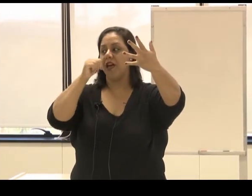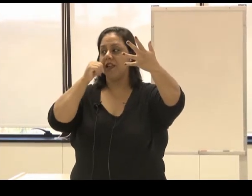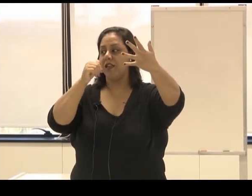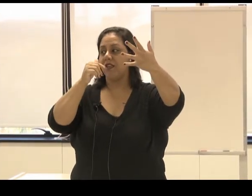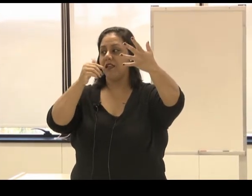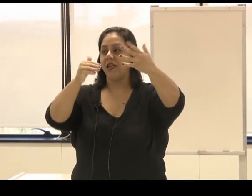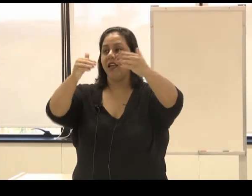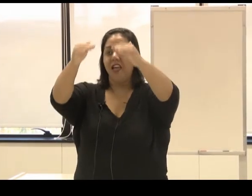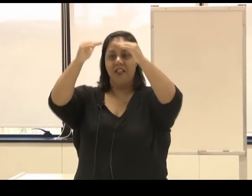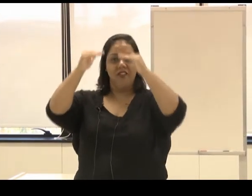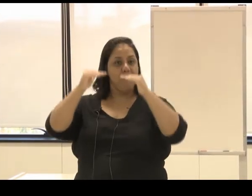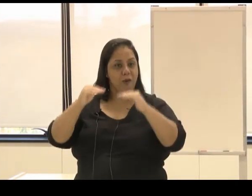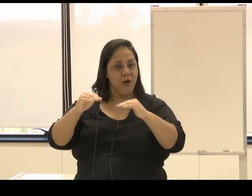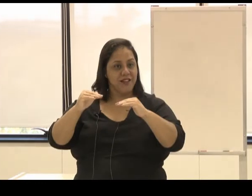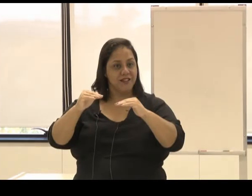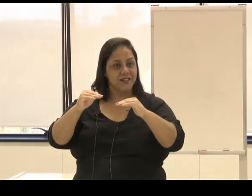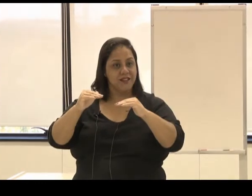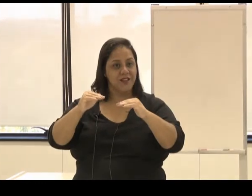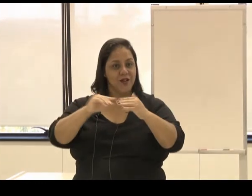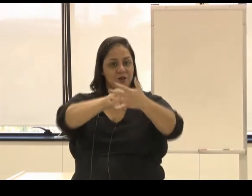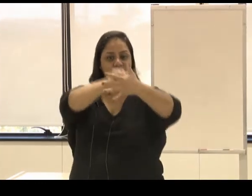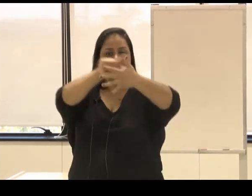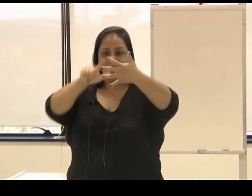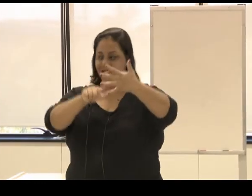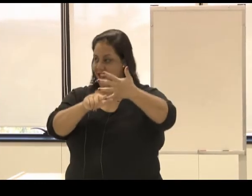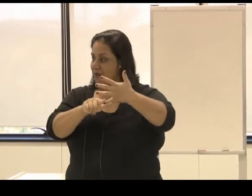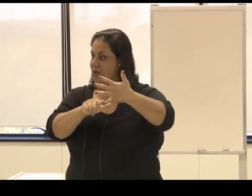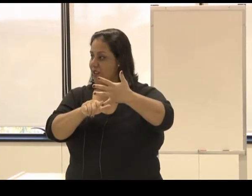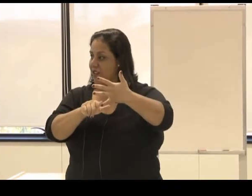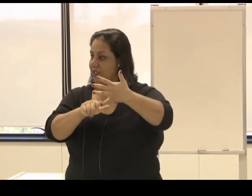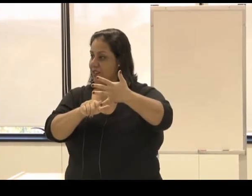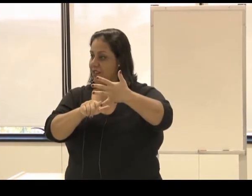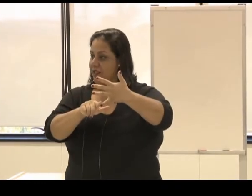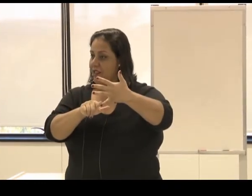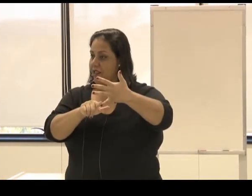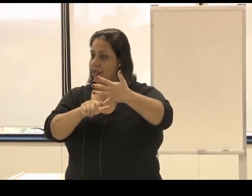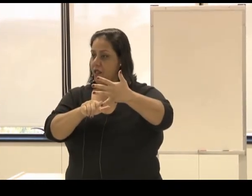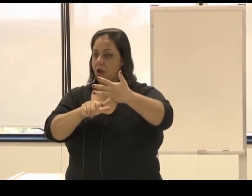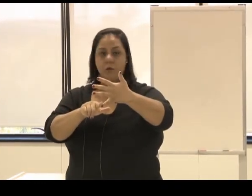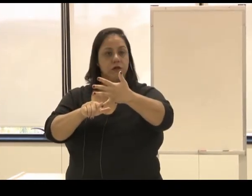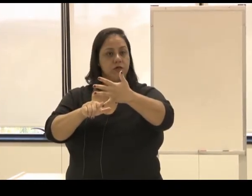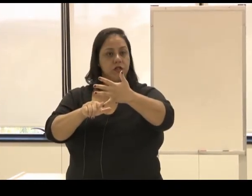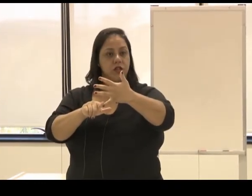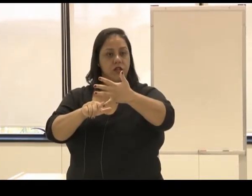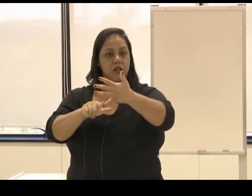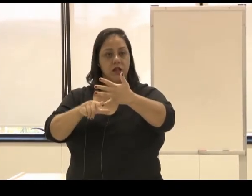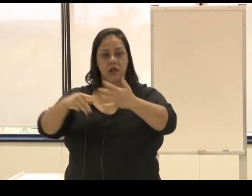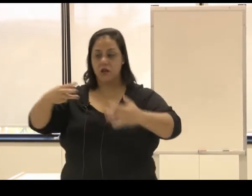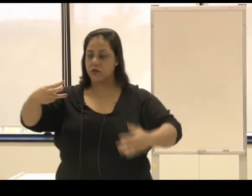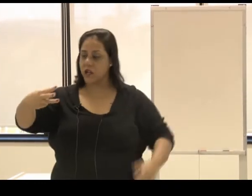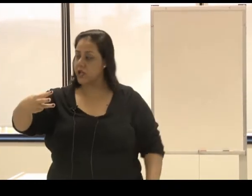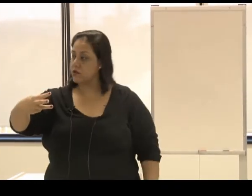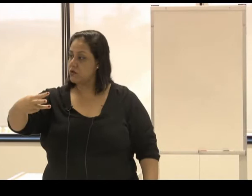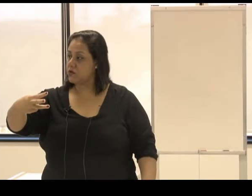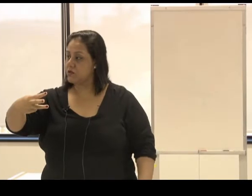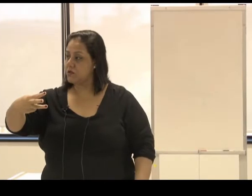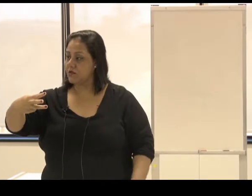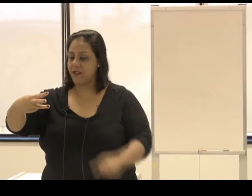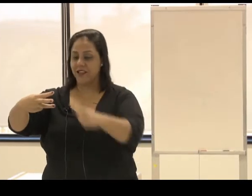mulher. Depois, os outros 5, eu posso mexer. E os 3 últimos,